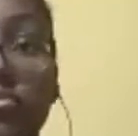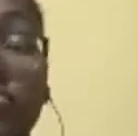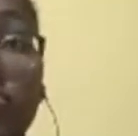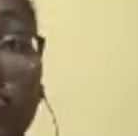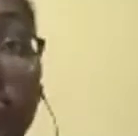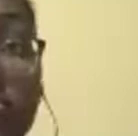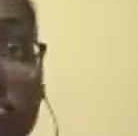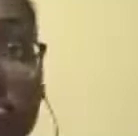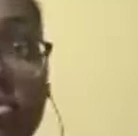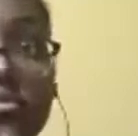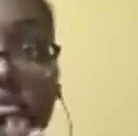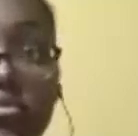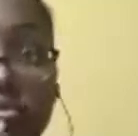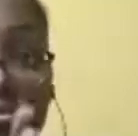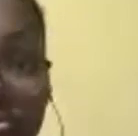puedo